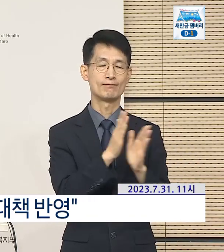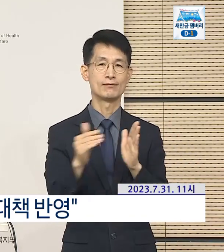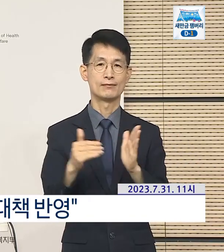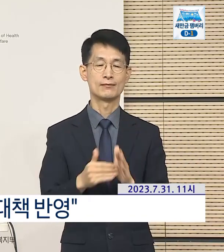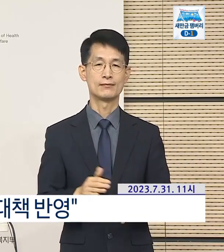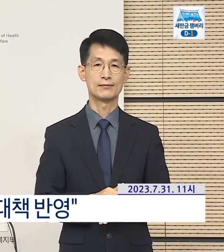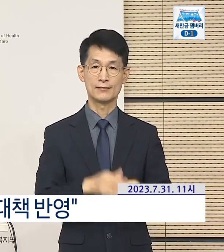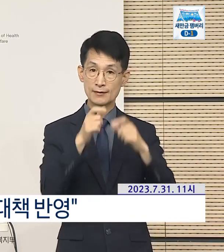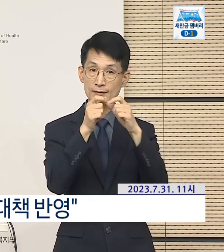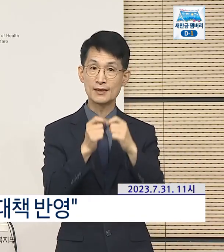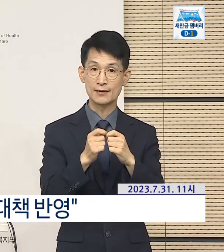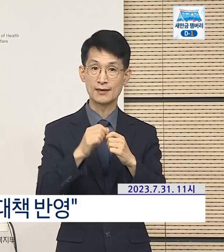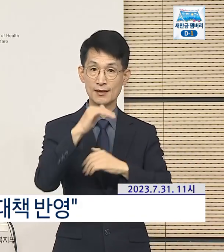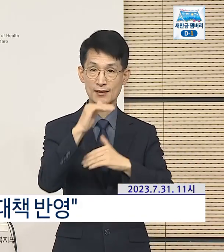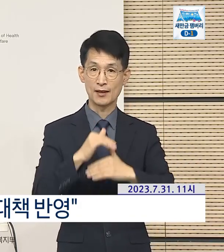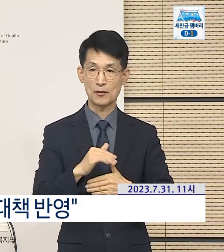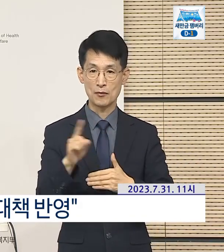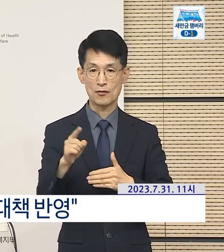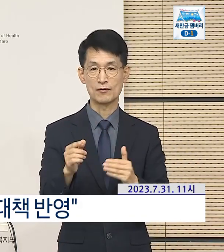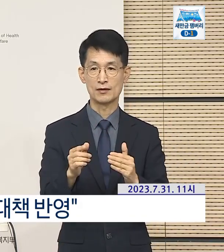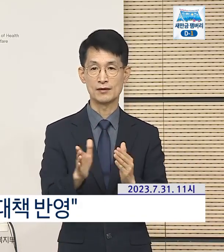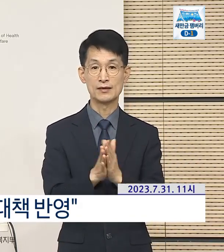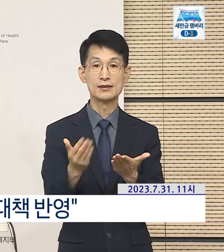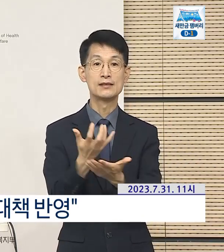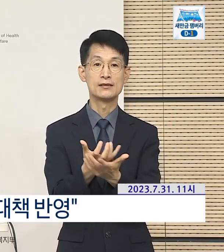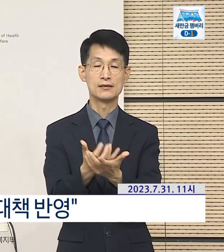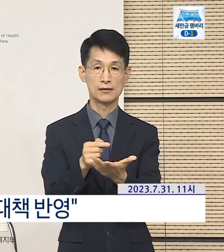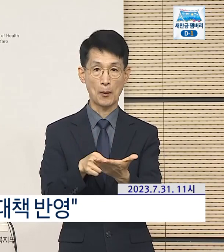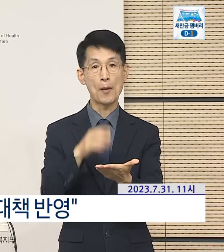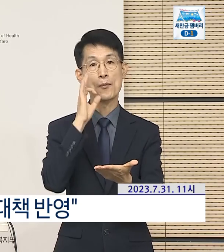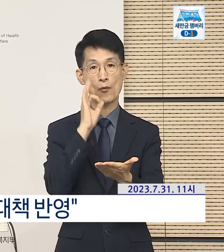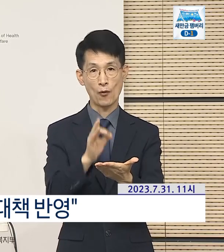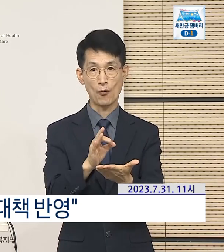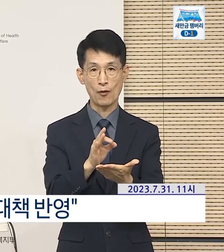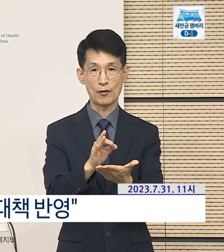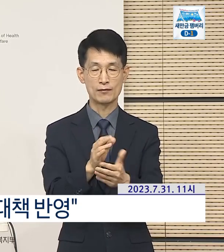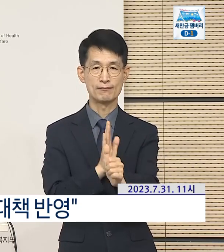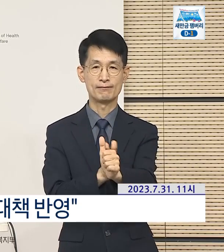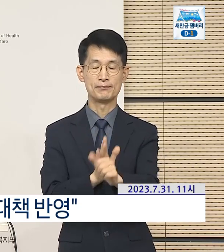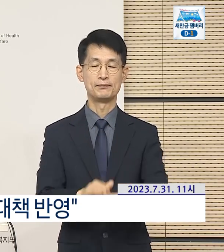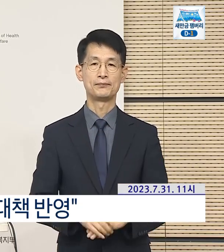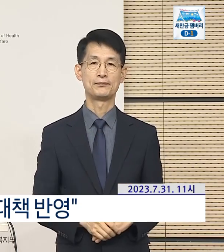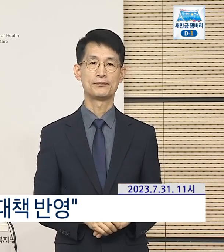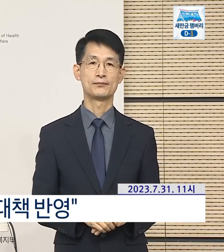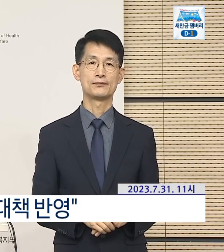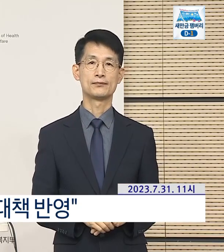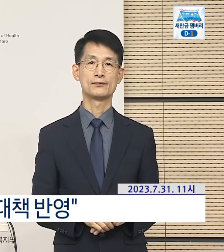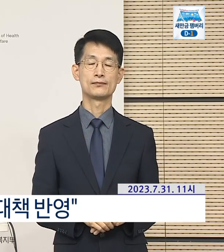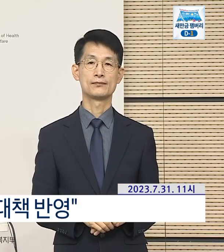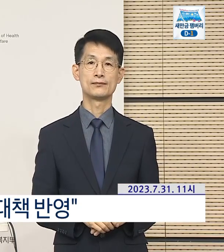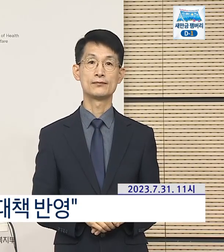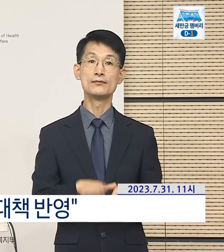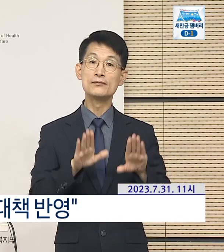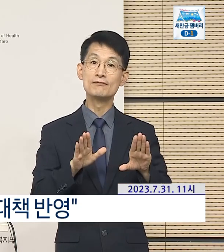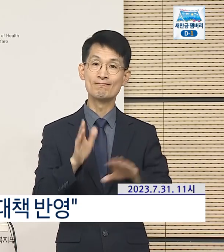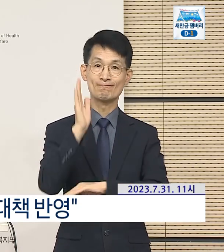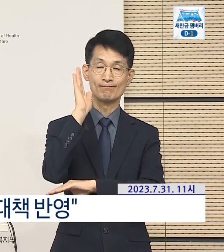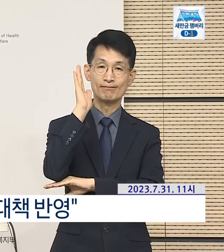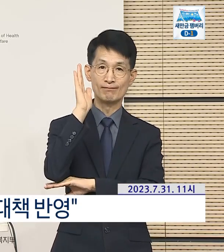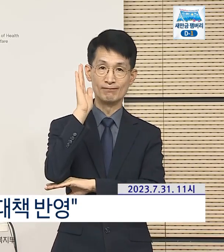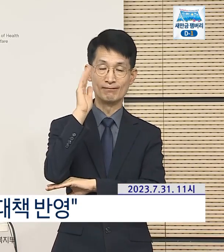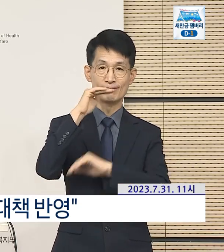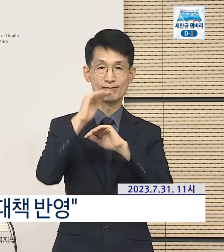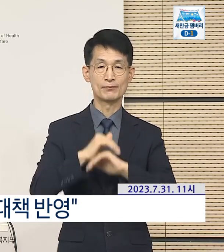상세 내용은 배포해드린 보도자료와 종합계획 본문을 참고해 주시기 바랍니다 오늘 브리핑에서는